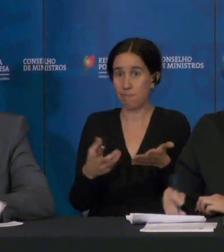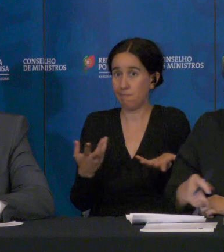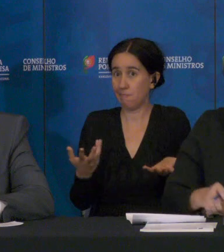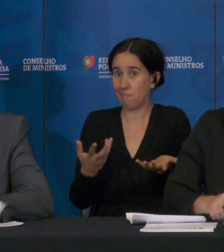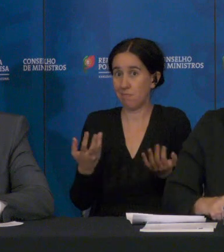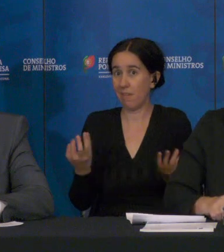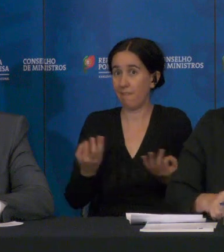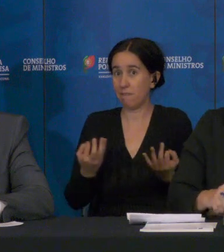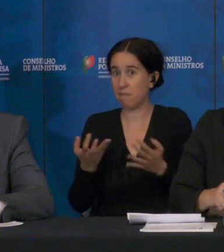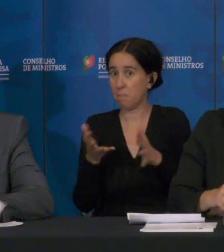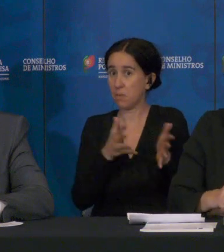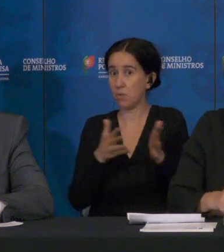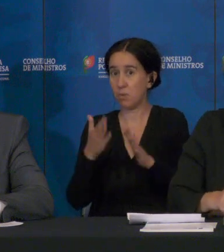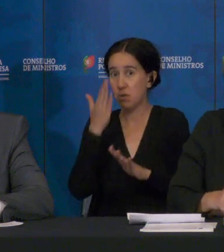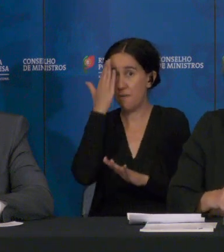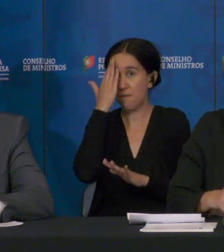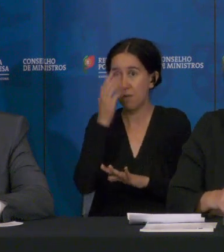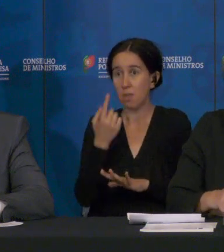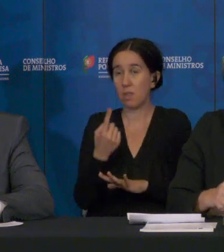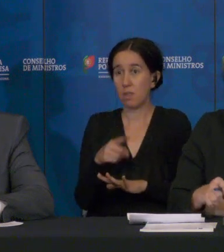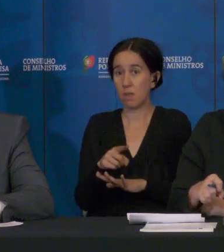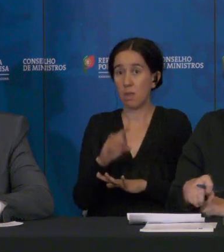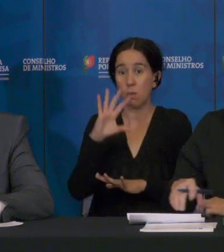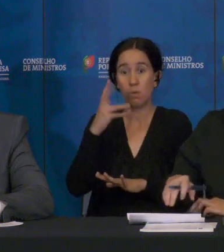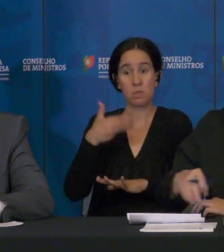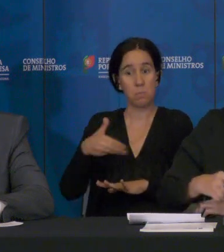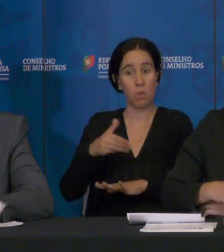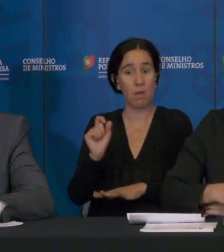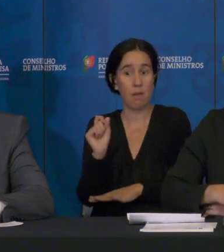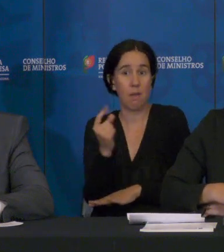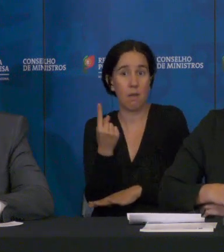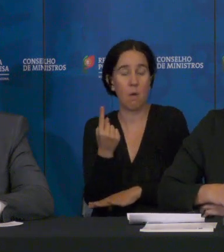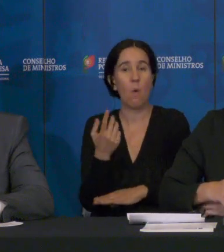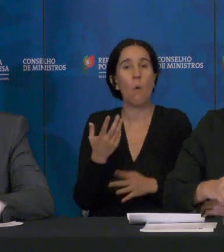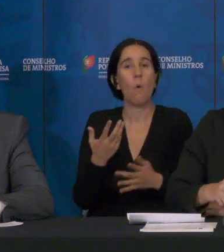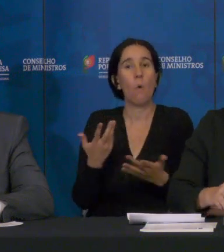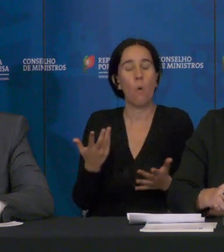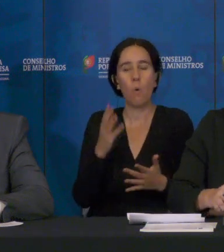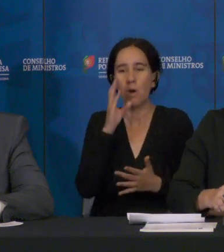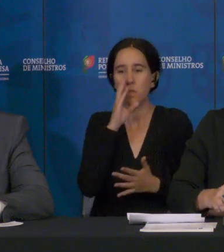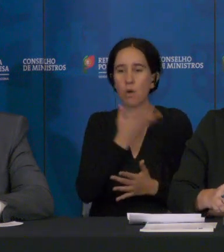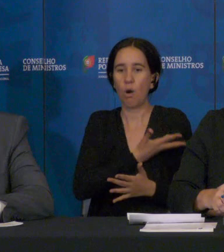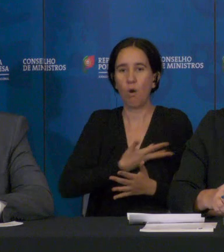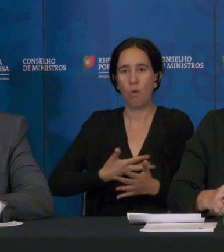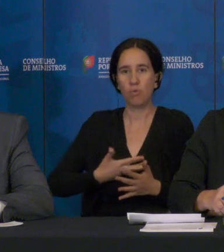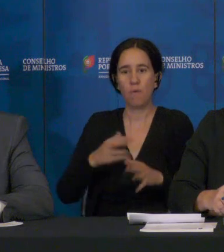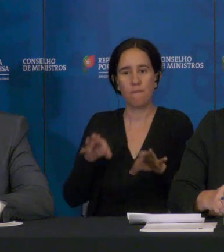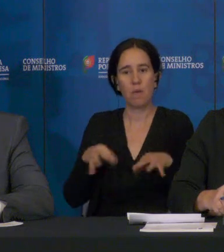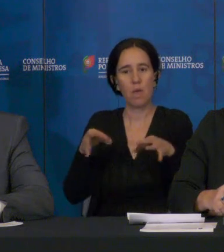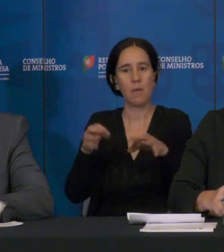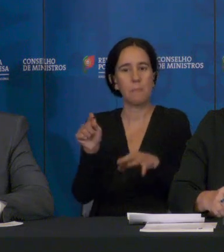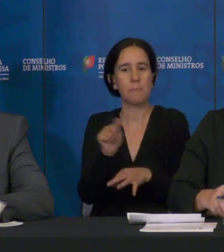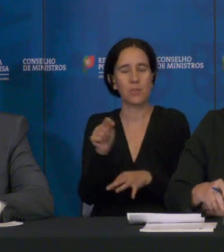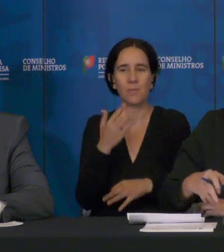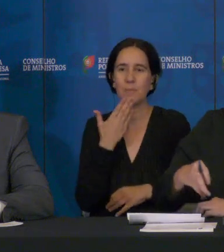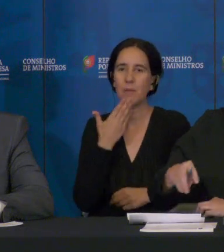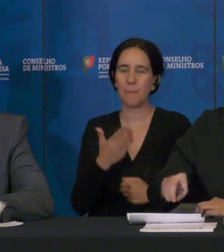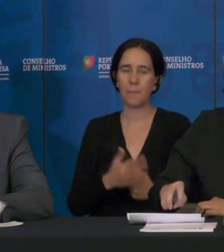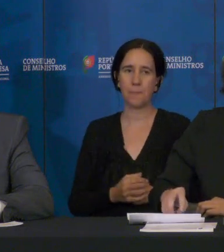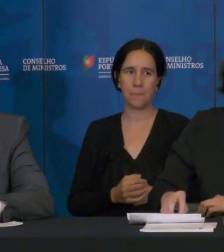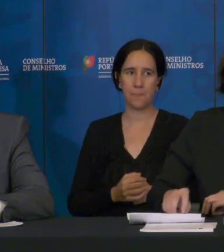que esteja mais ou menos previsto, que possa acontecer rapidamente ou se ainda se vai prolongar para alguns meses. Obrigada.